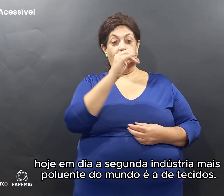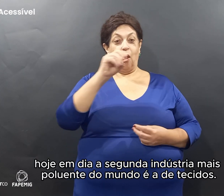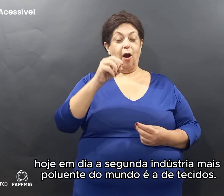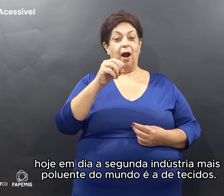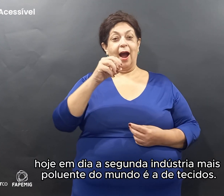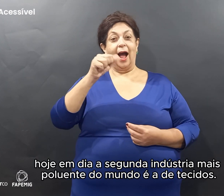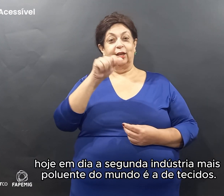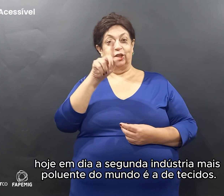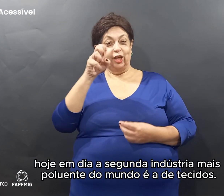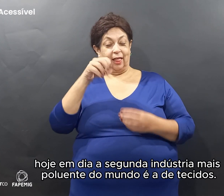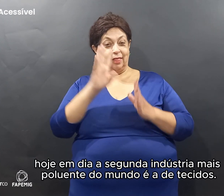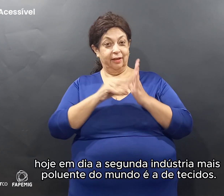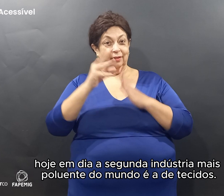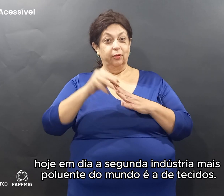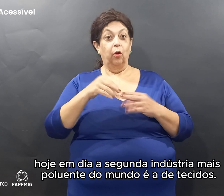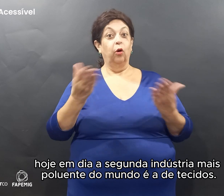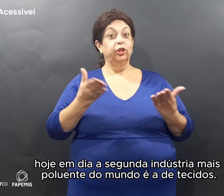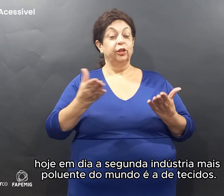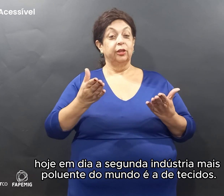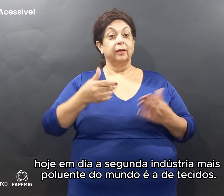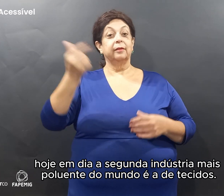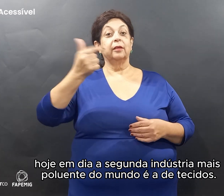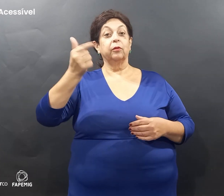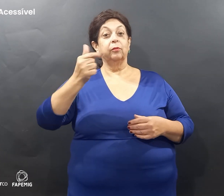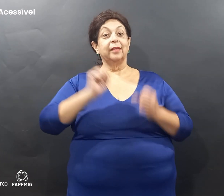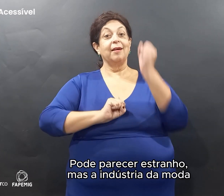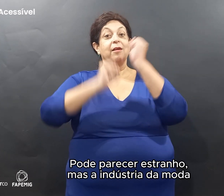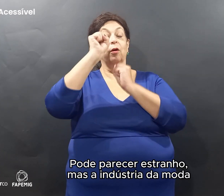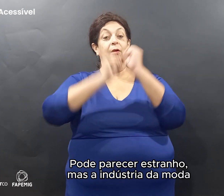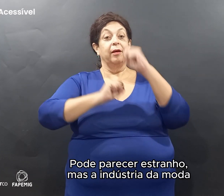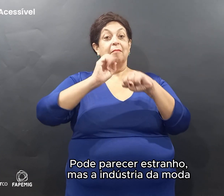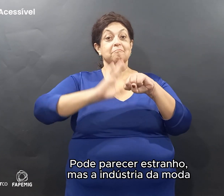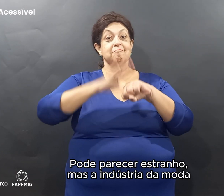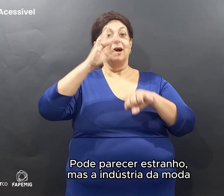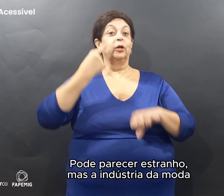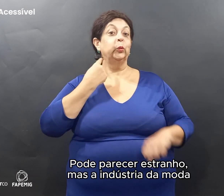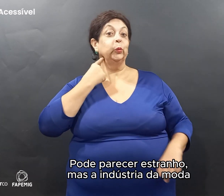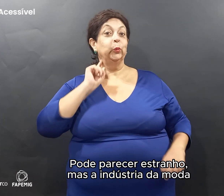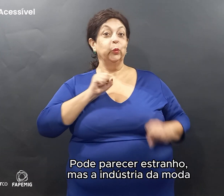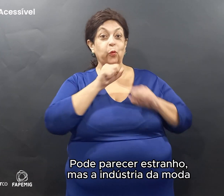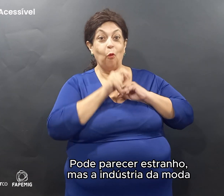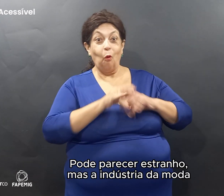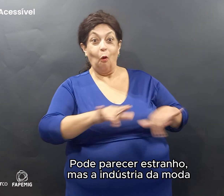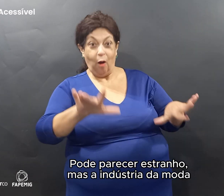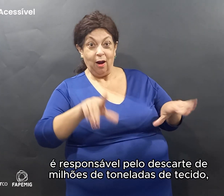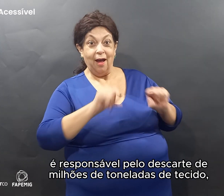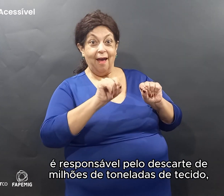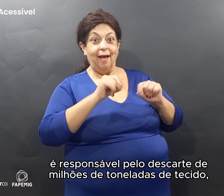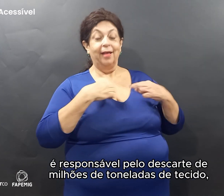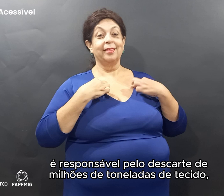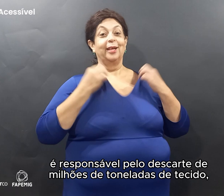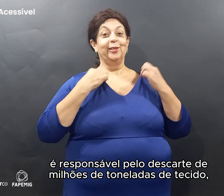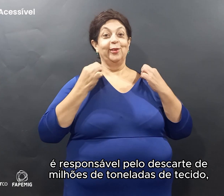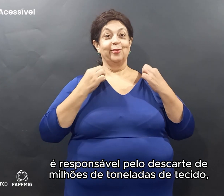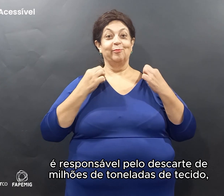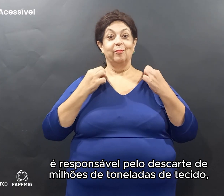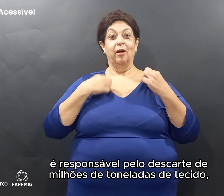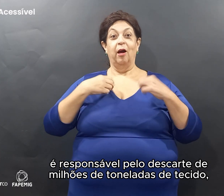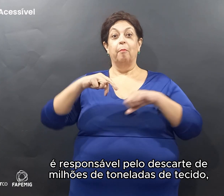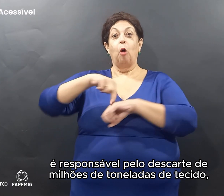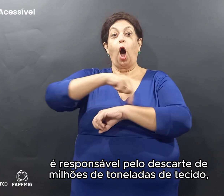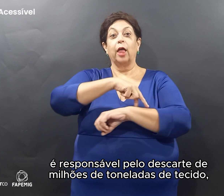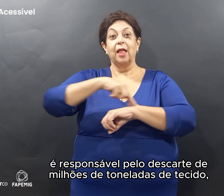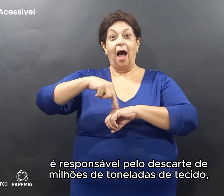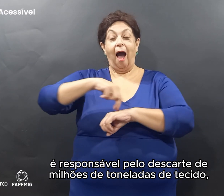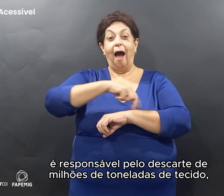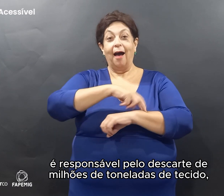segunda indústria mais poluente do mundo é a de tecidos. Pode parecer estranho, mas a indústria da moda é responsável pelo descarte